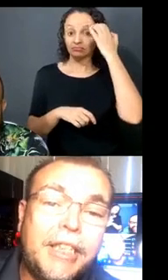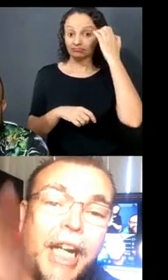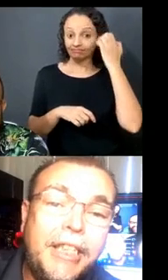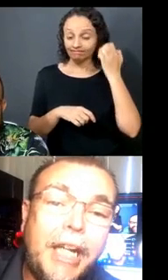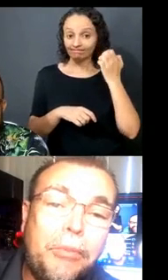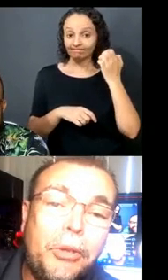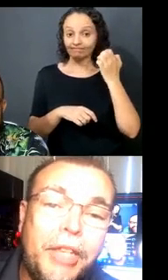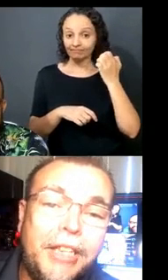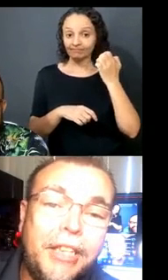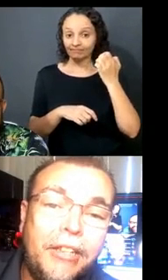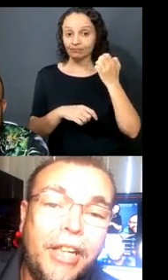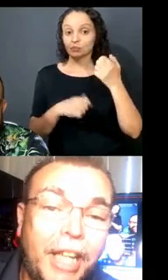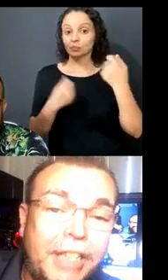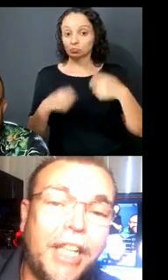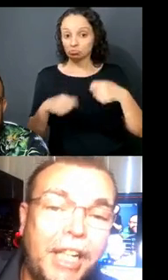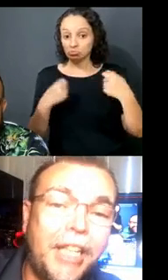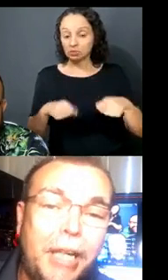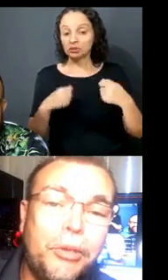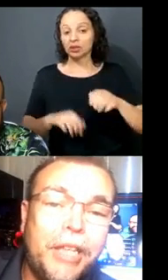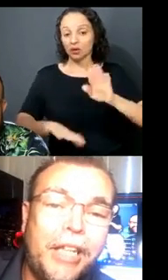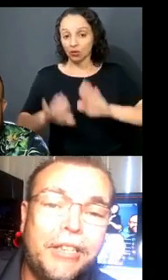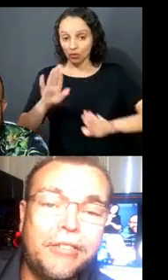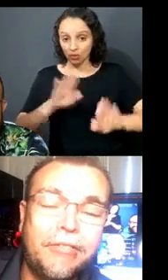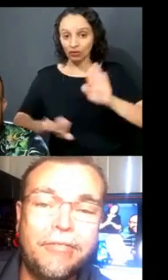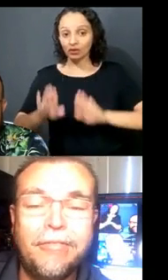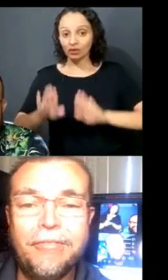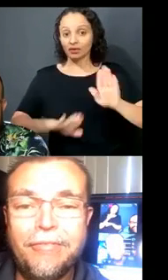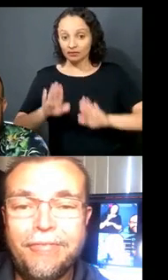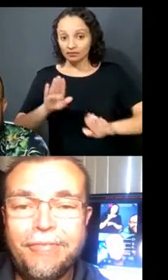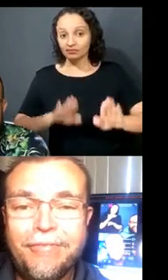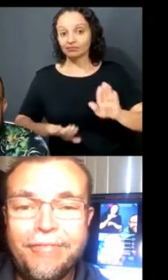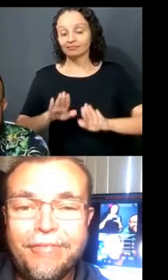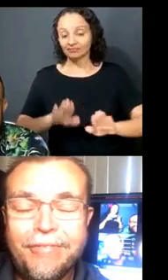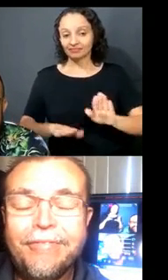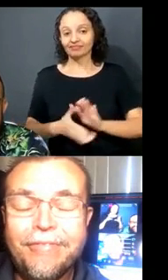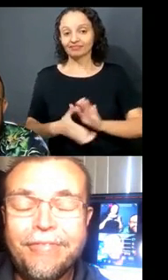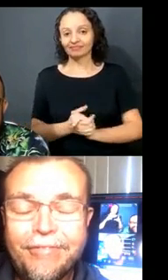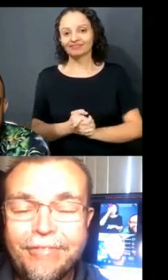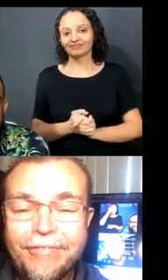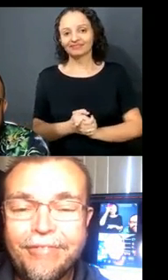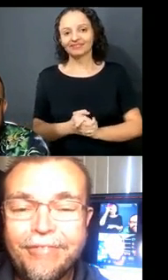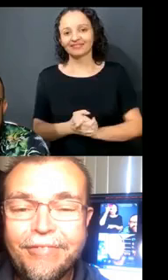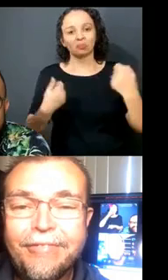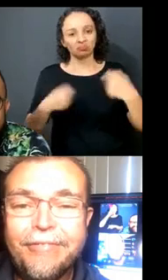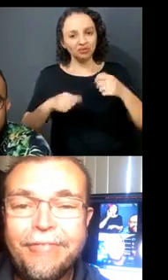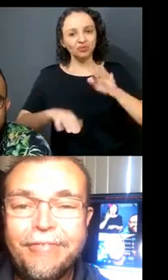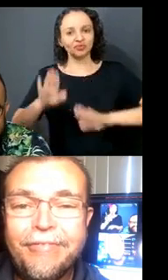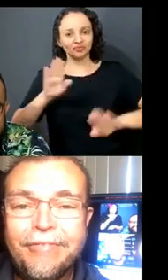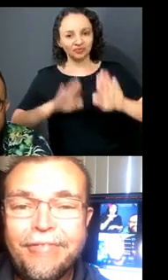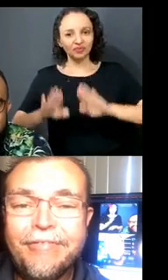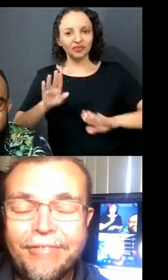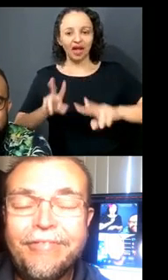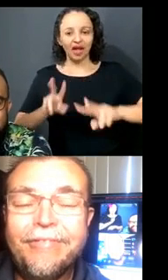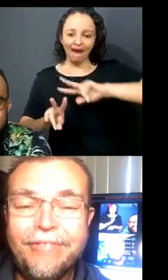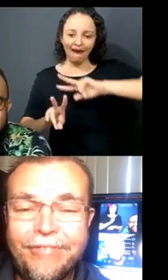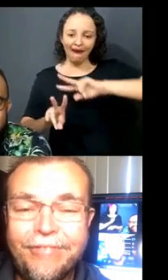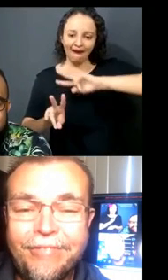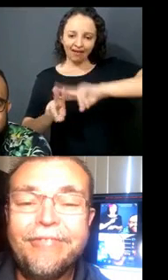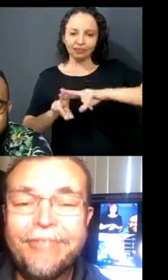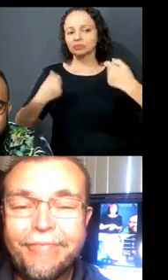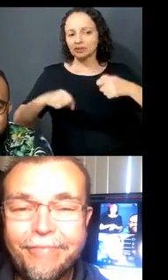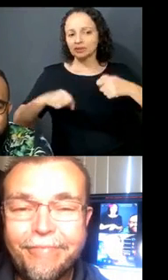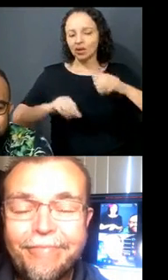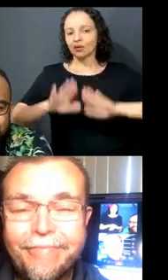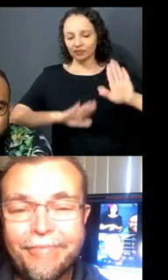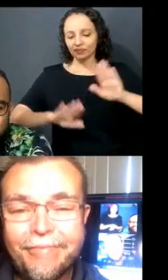Exato. Exagere na prudência. Exagere na prudência. É isso aí. Exagere na prudência. Hashtag exagere na